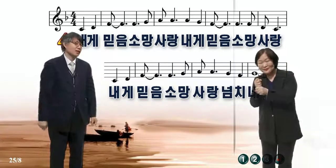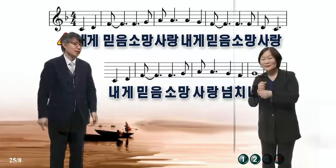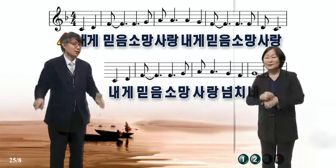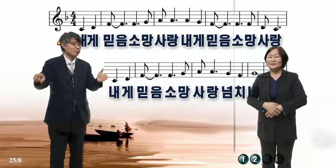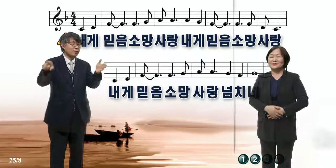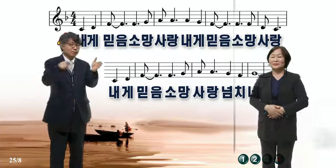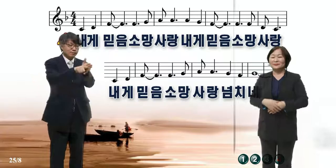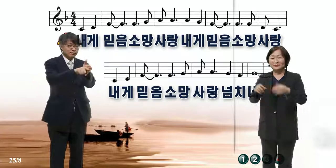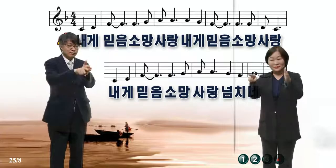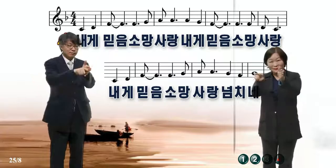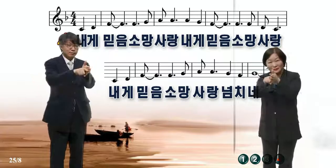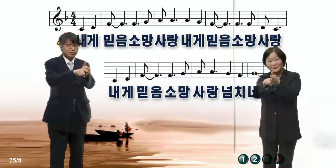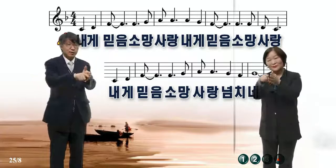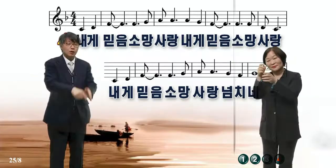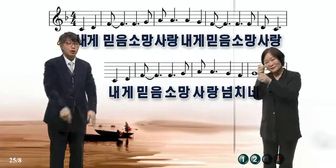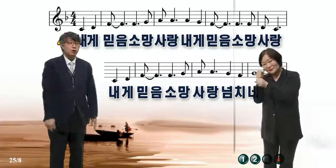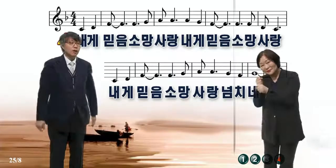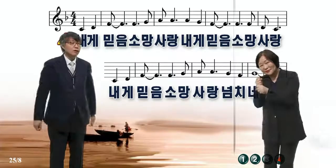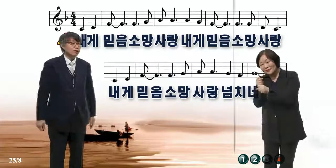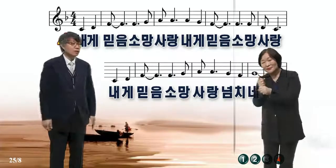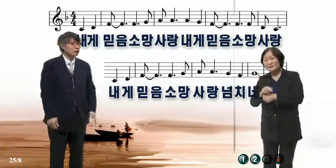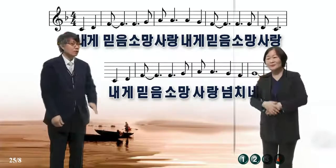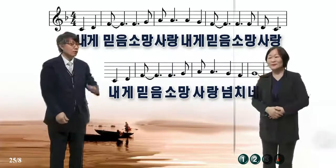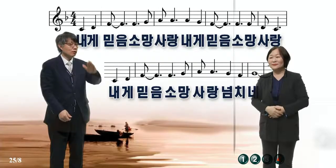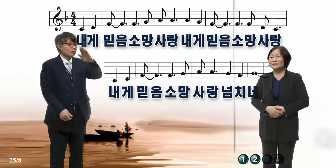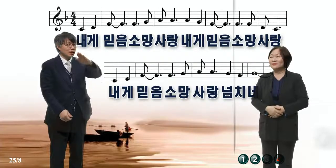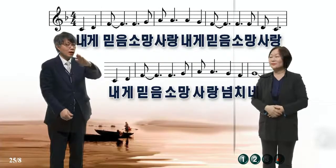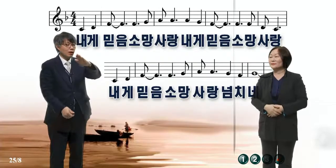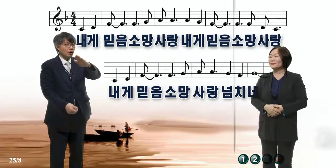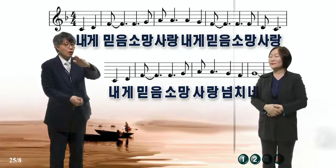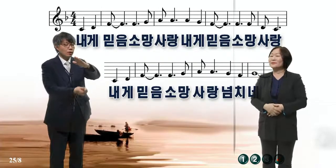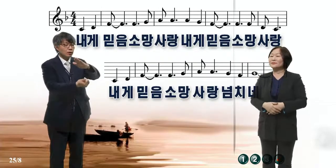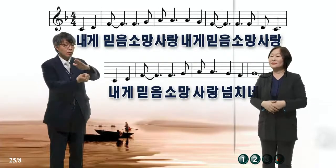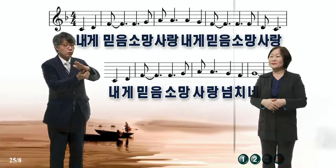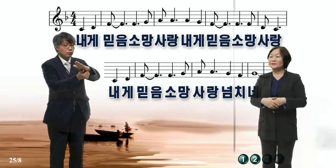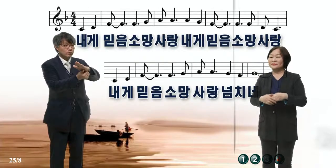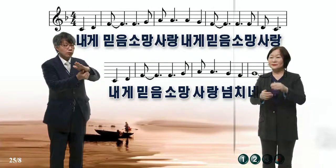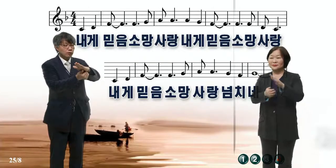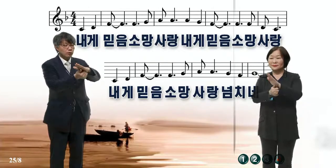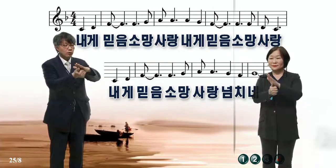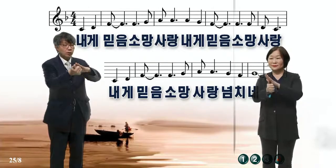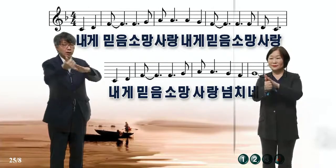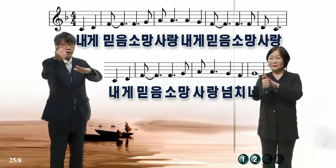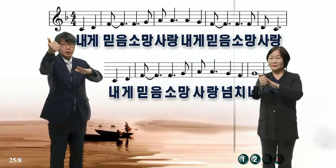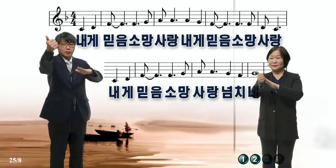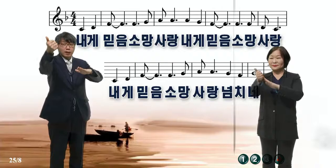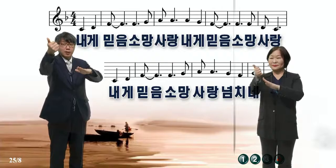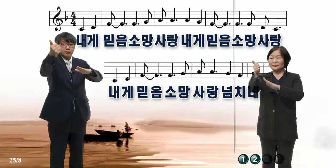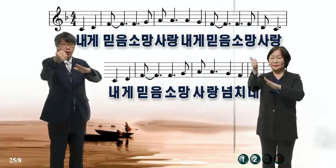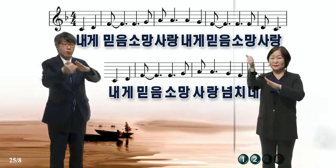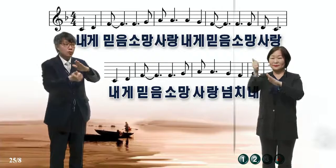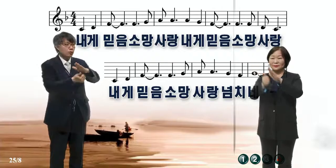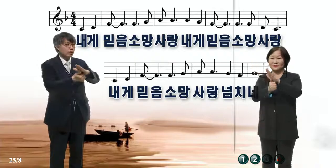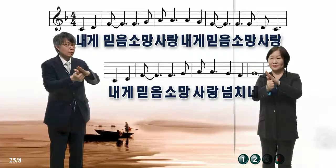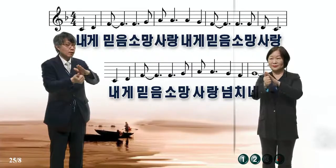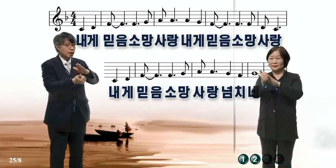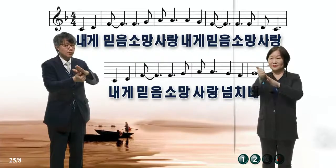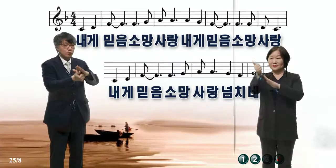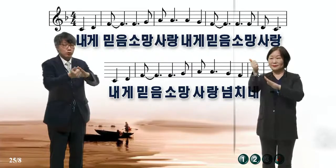자, 믿음. 소망은 어떻게 한다고요? 자, 어둠에서 뭔가 이렇게 바깥으로 나오면 소망입니다.